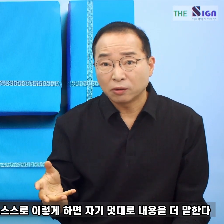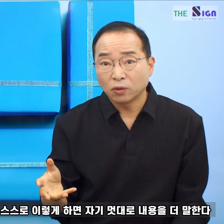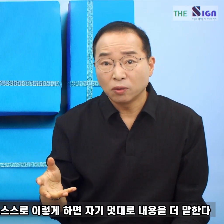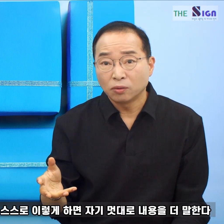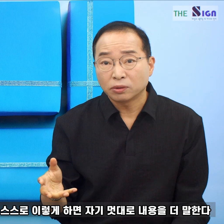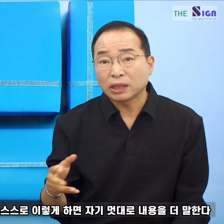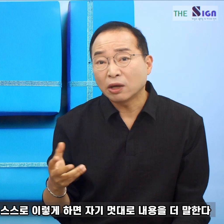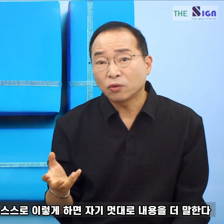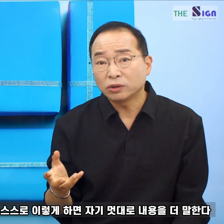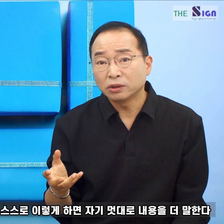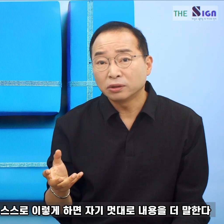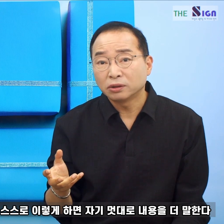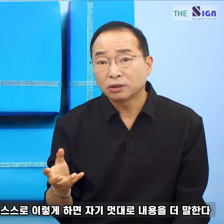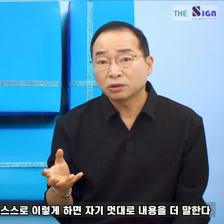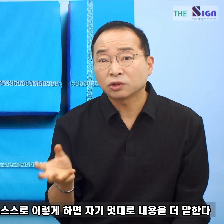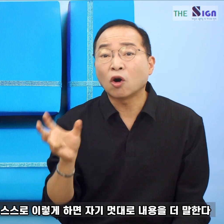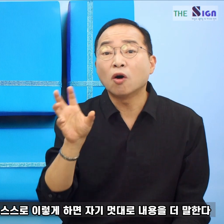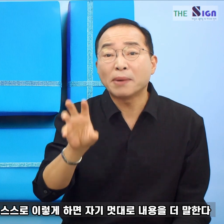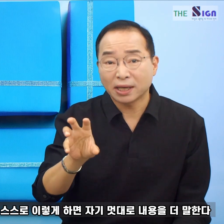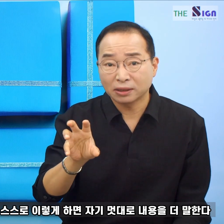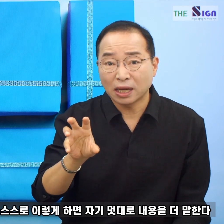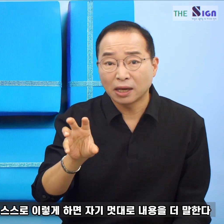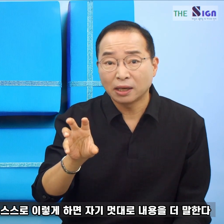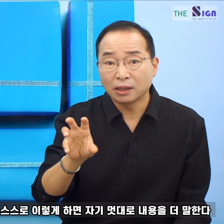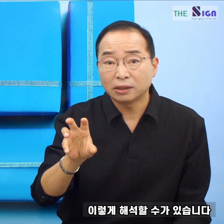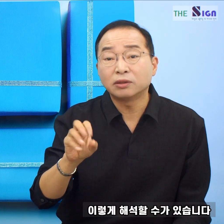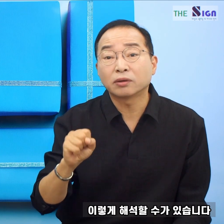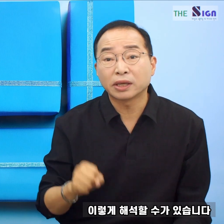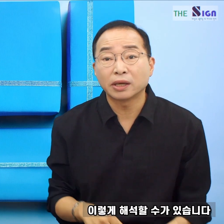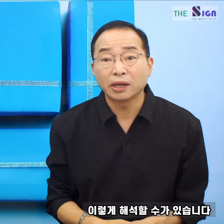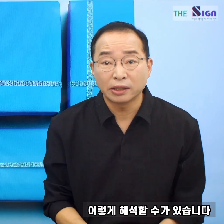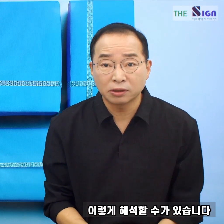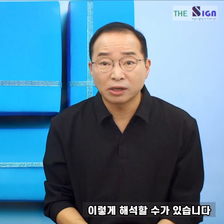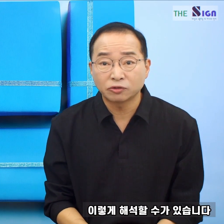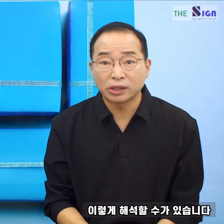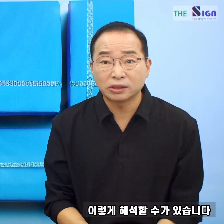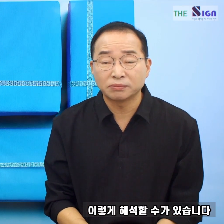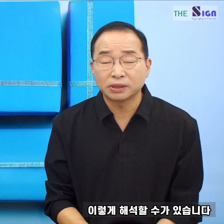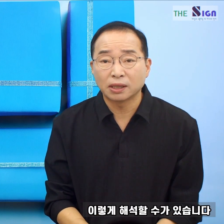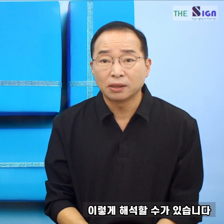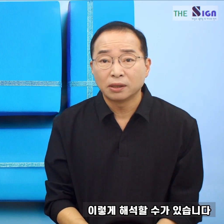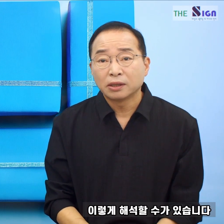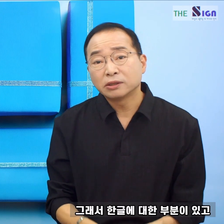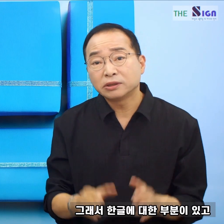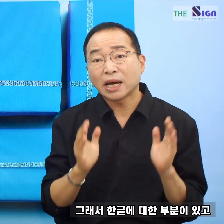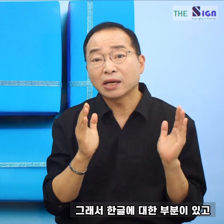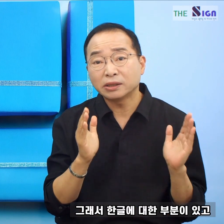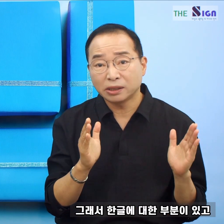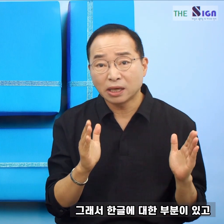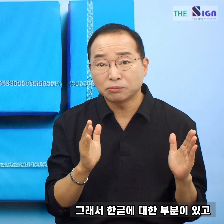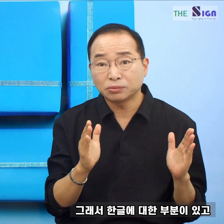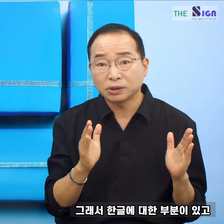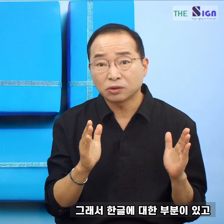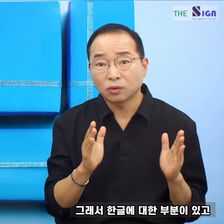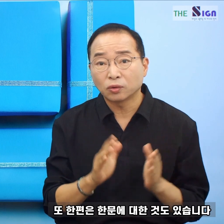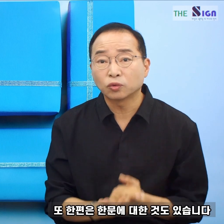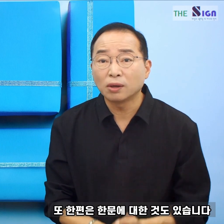멋대로 내용을 더 말한다 이렇게 해석할 수가 있습니다. 그래서 이제 한글에 대한 부분이 있고 또 한편은